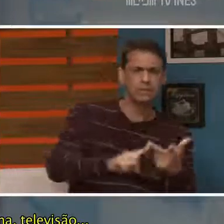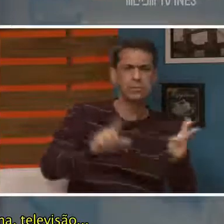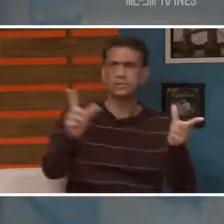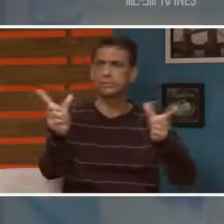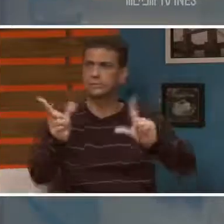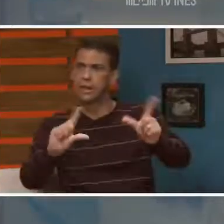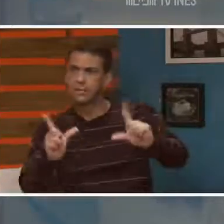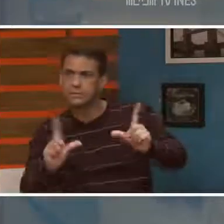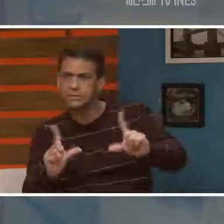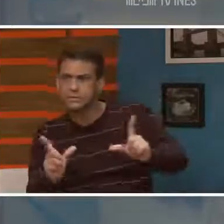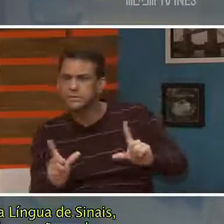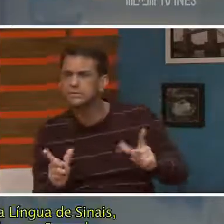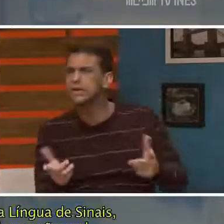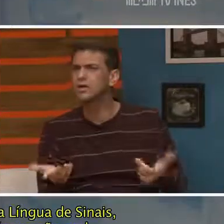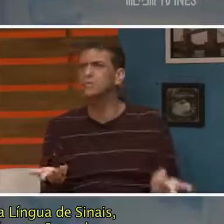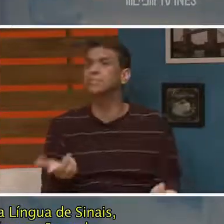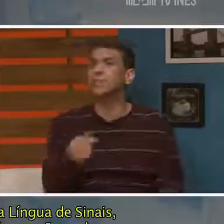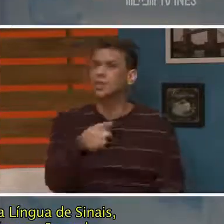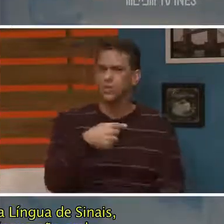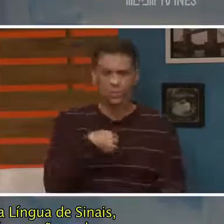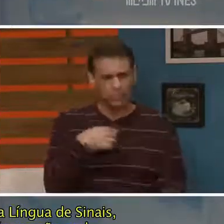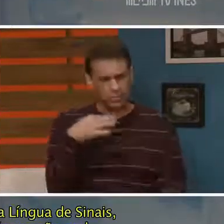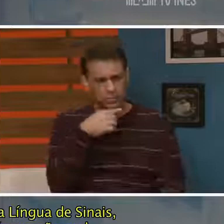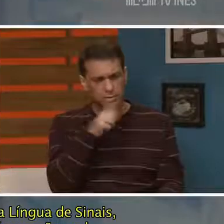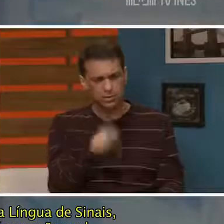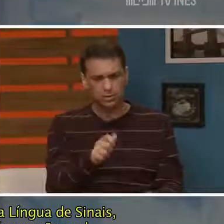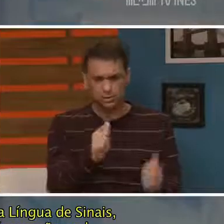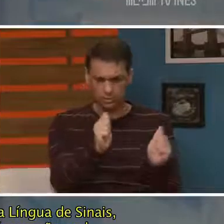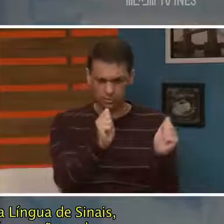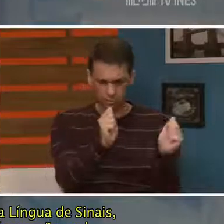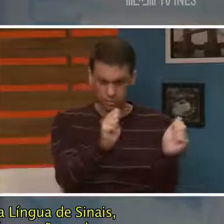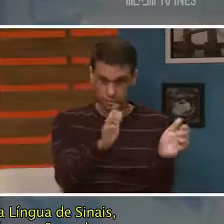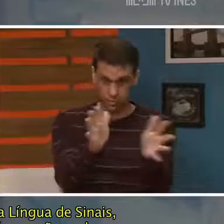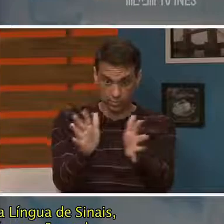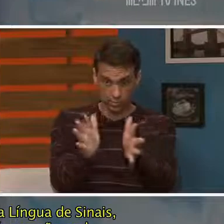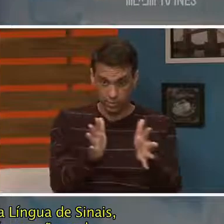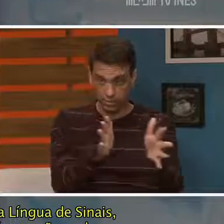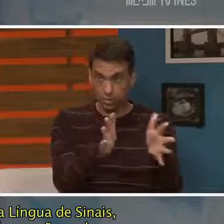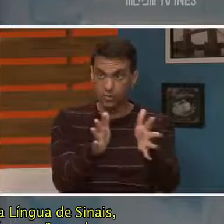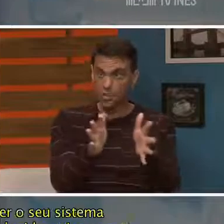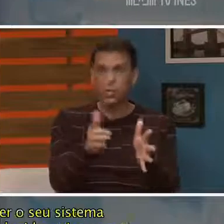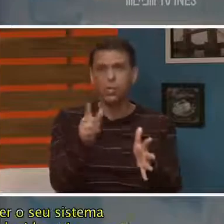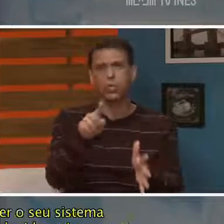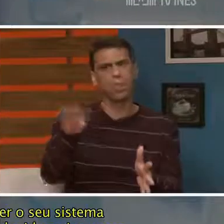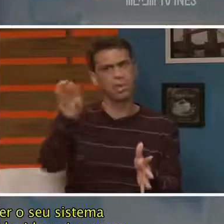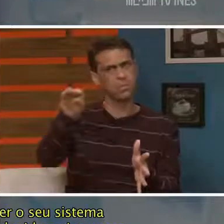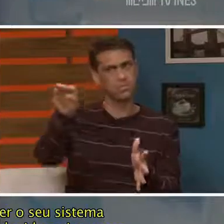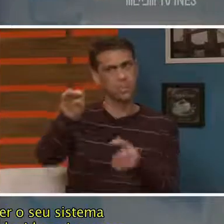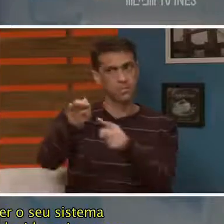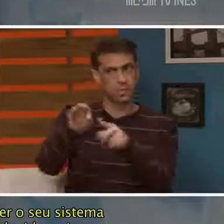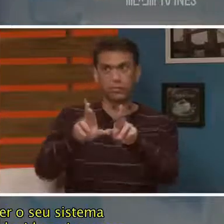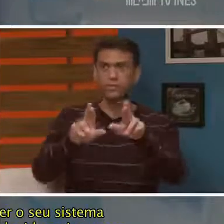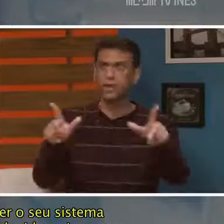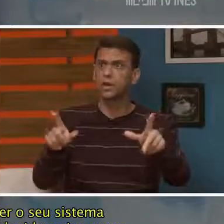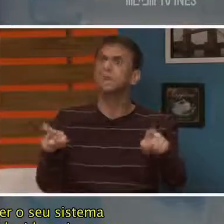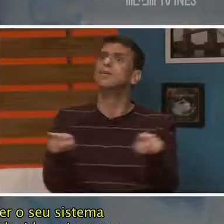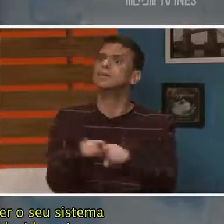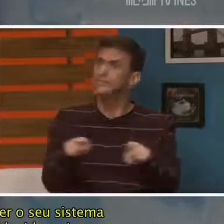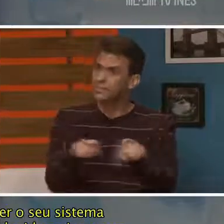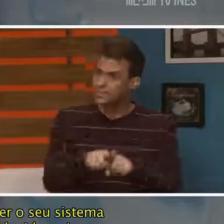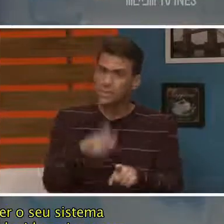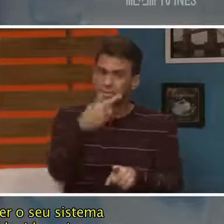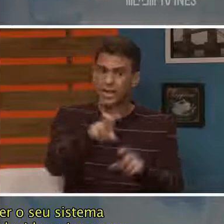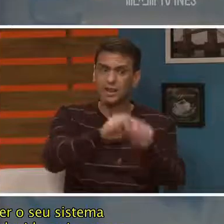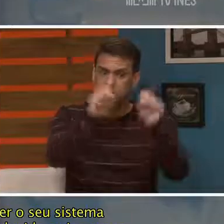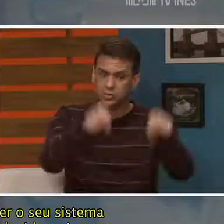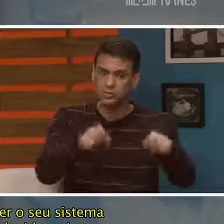televisão, e eu percebi que a língua de sinais, por ser uma língua não oral, né, ela também ia ter lá o seu